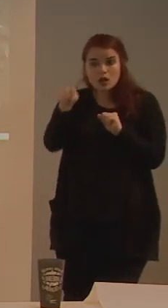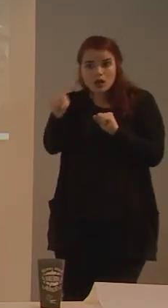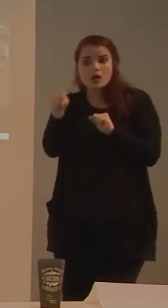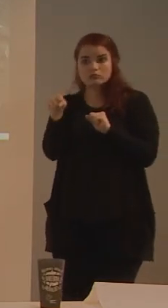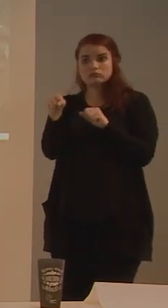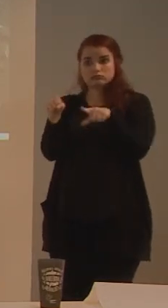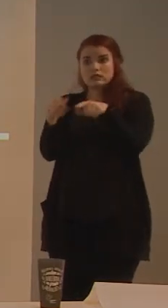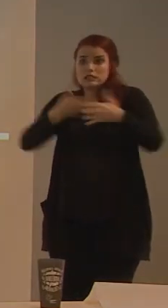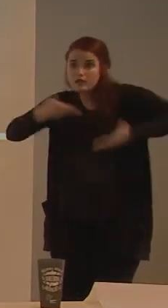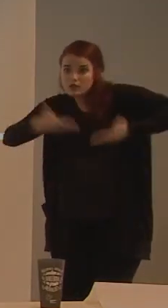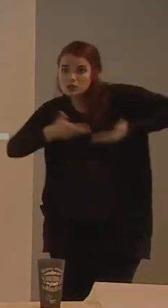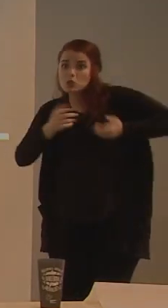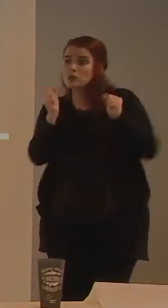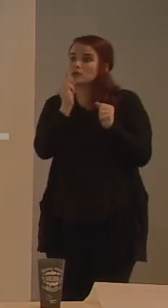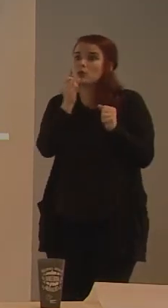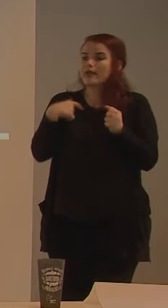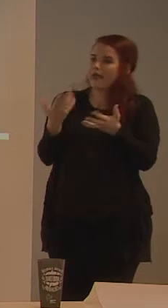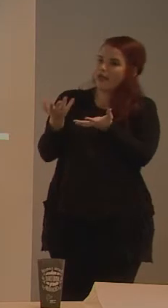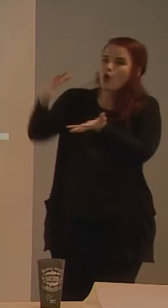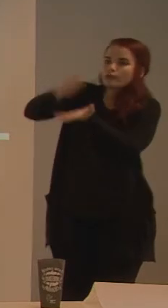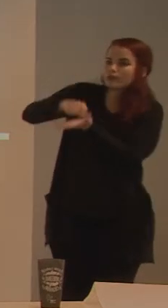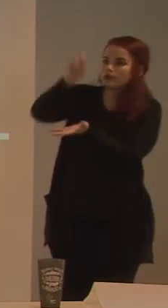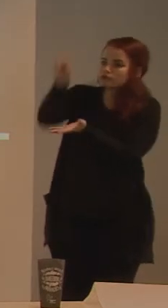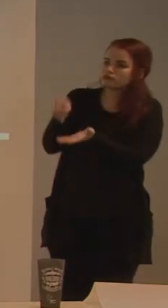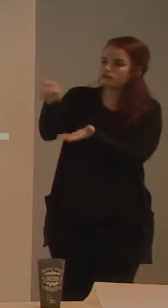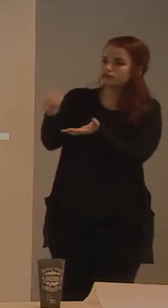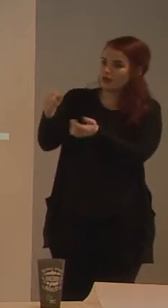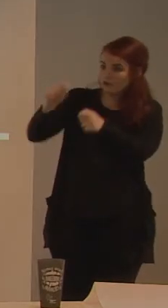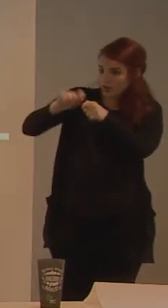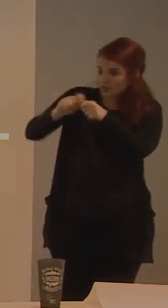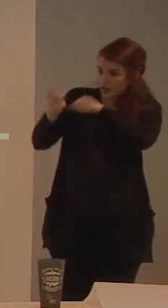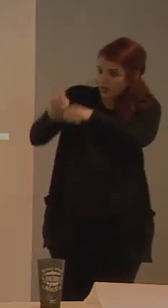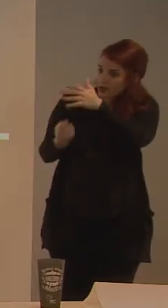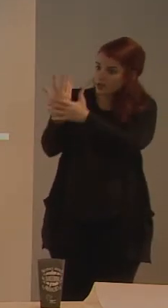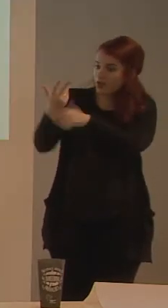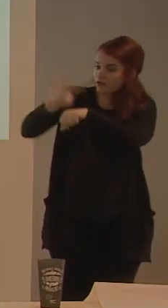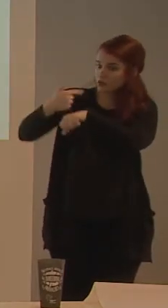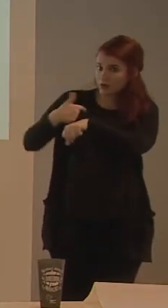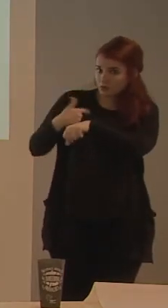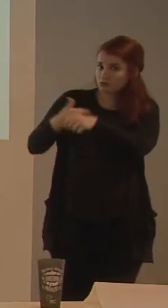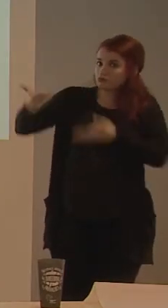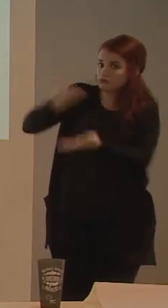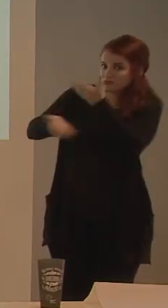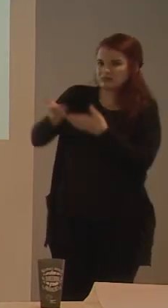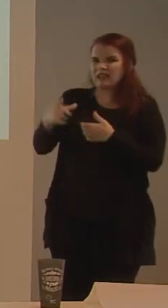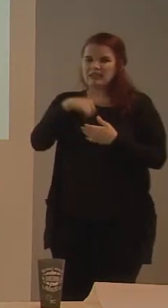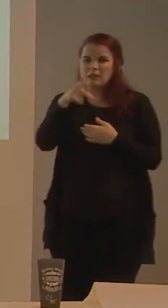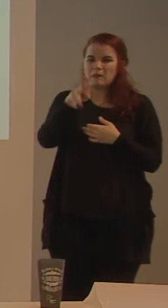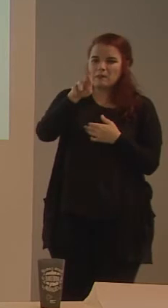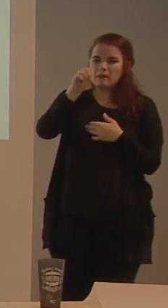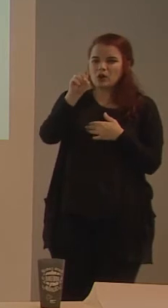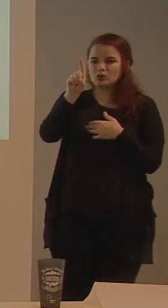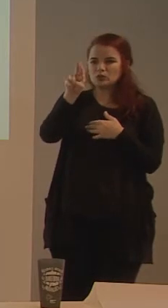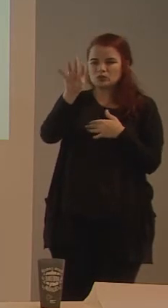demand, onde elas vão contratar o serviço de vídeo diretamente com os filmmakers, sem o intermédio de agências ou produtoras. E isso vai